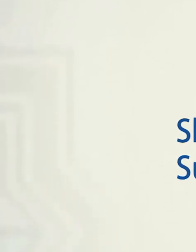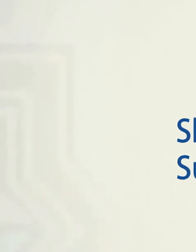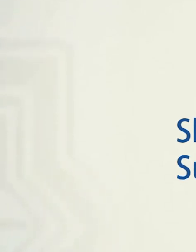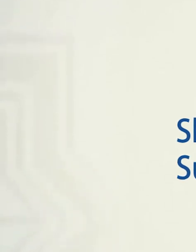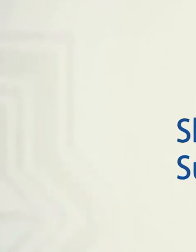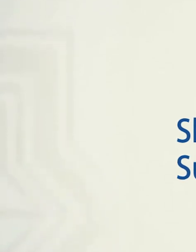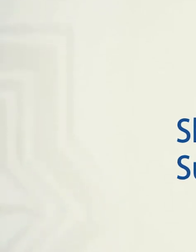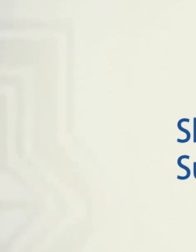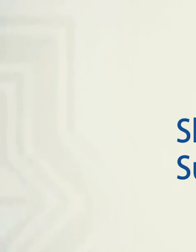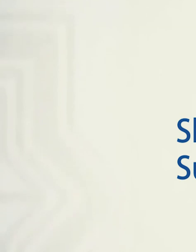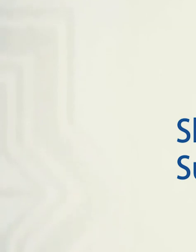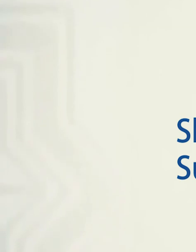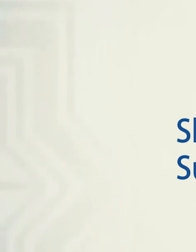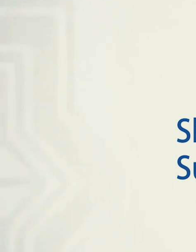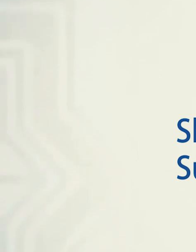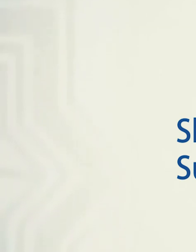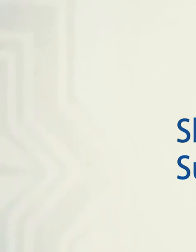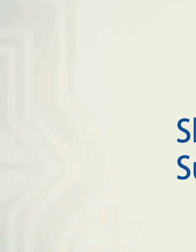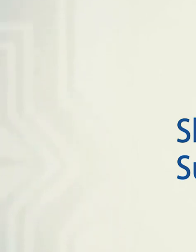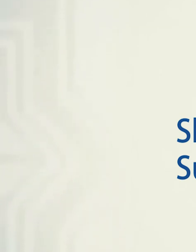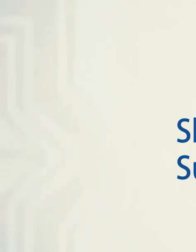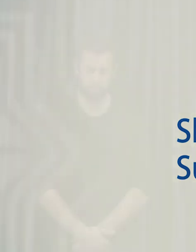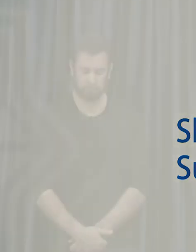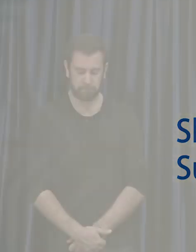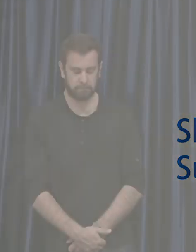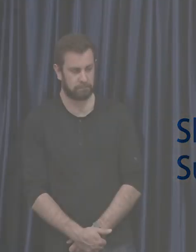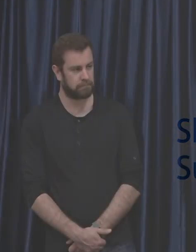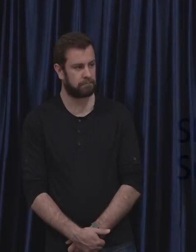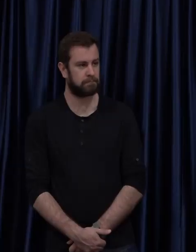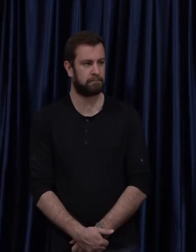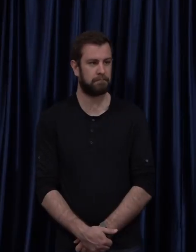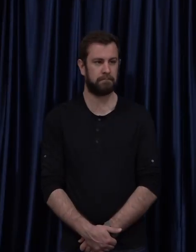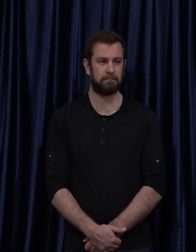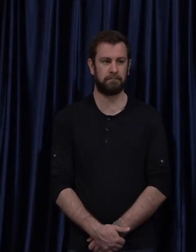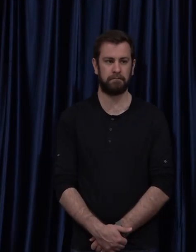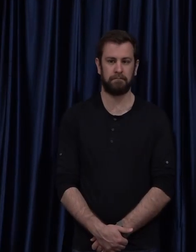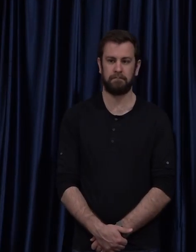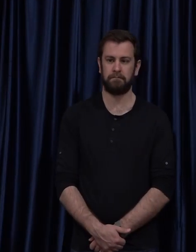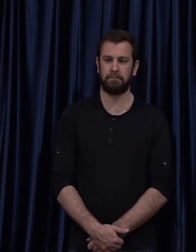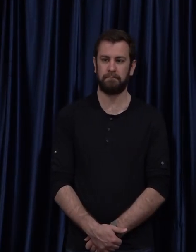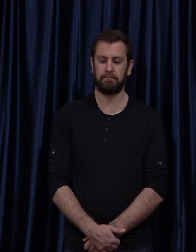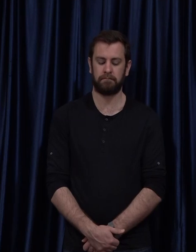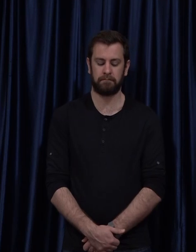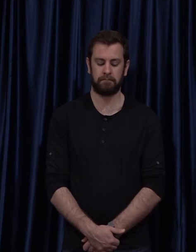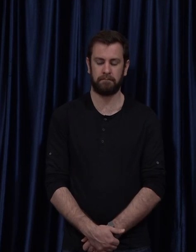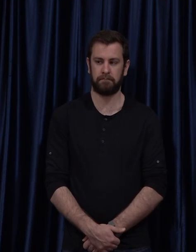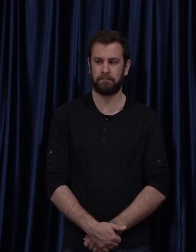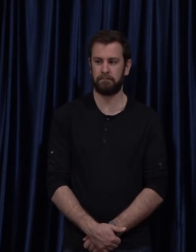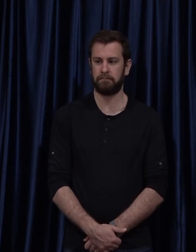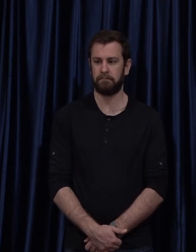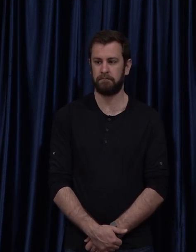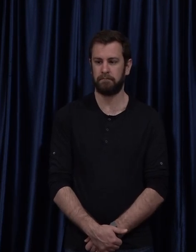عليه وعلى آله وصحبه ما دامت الكواكب تسير أما بعد فقد قال